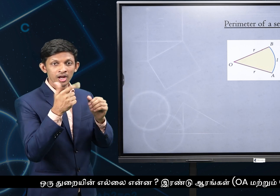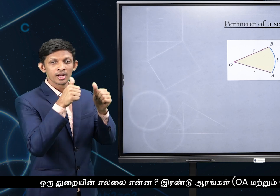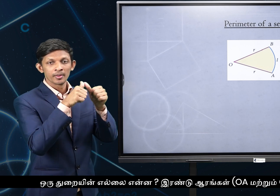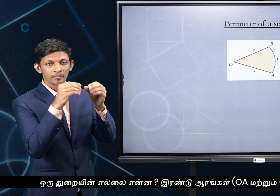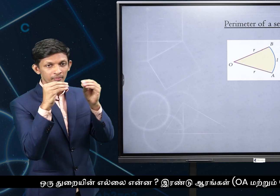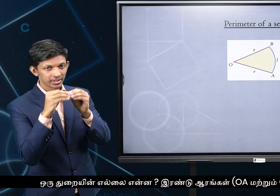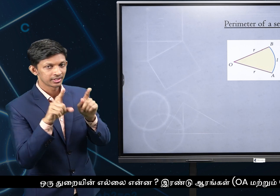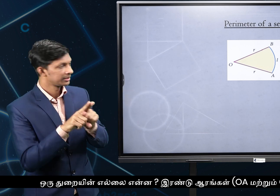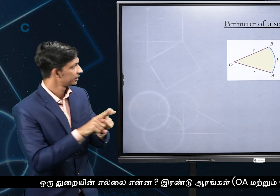AB.